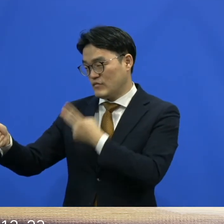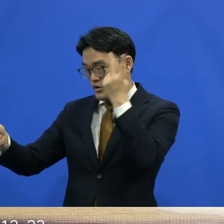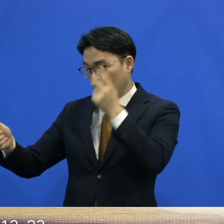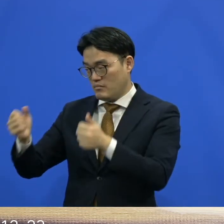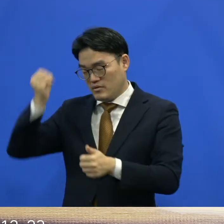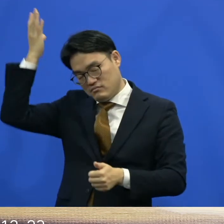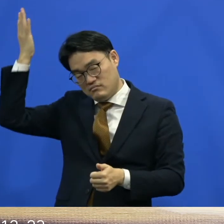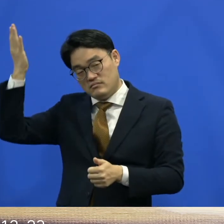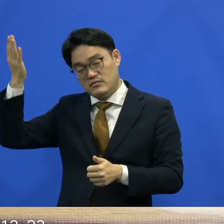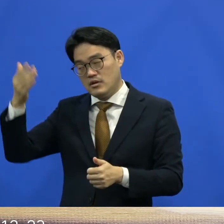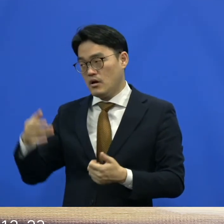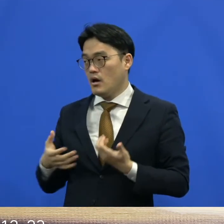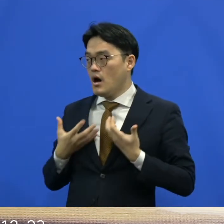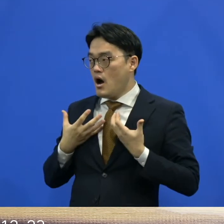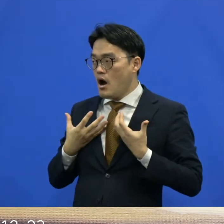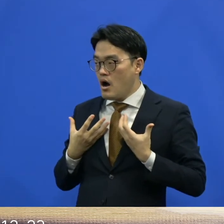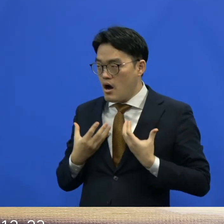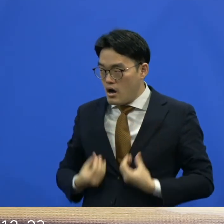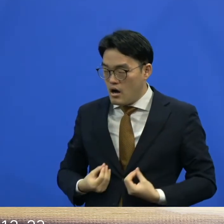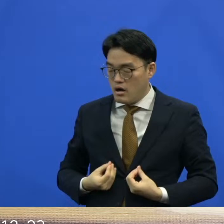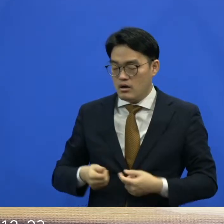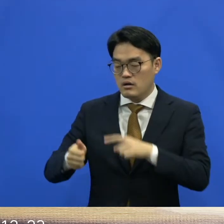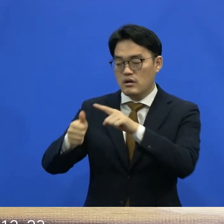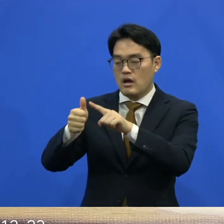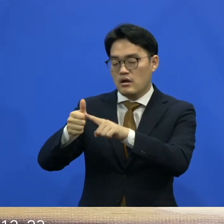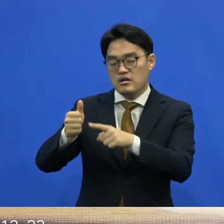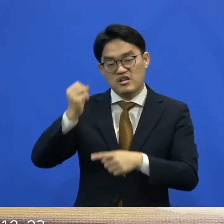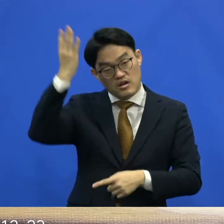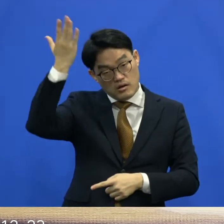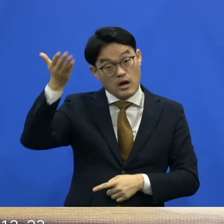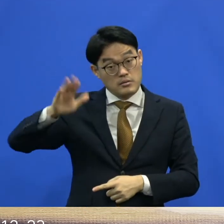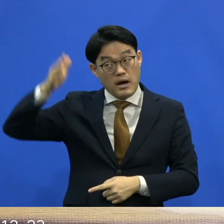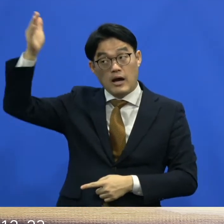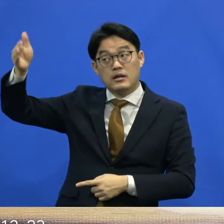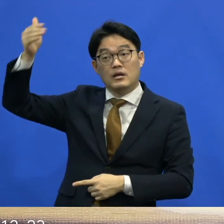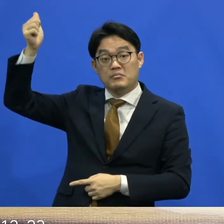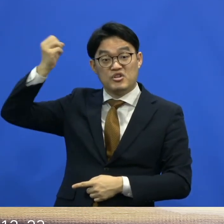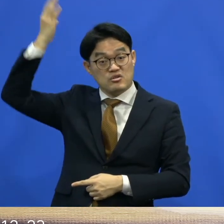그러나 여러분, 하나님은 잊지 않으십니다. 잊지 않으십니다.